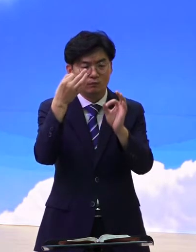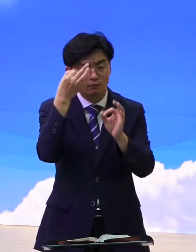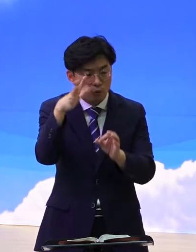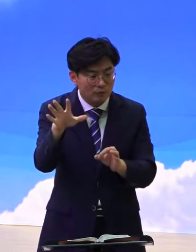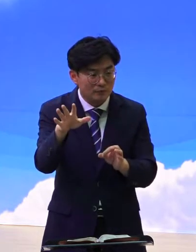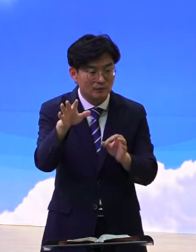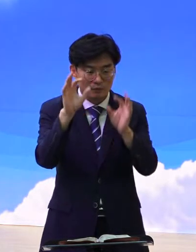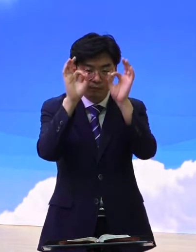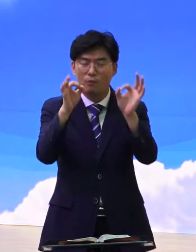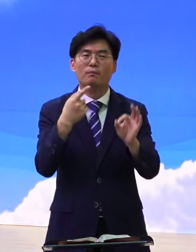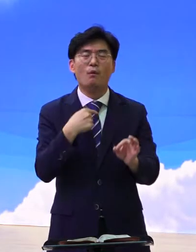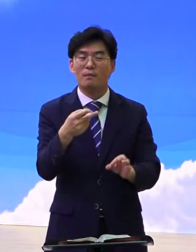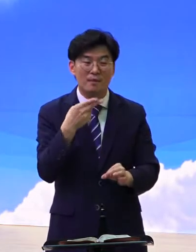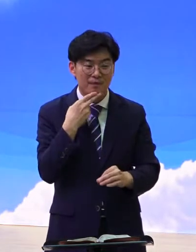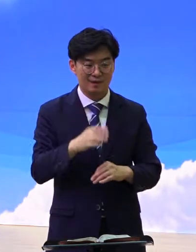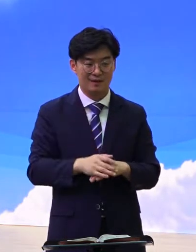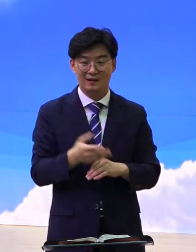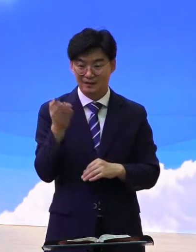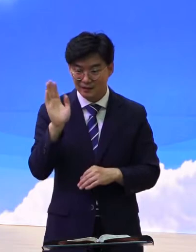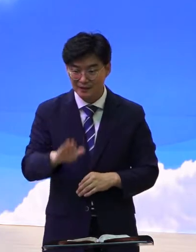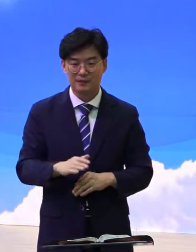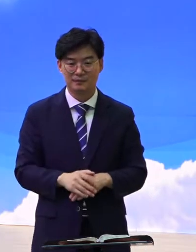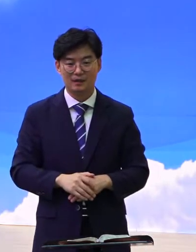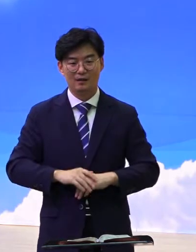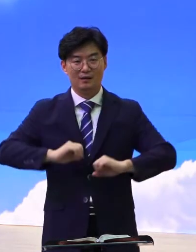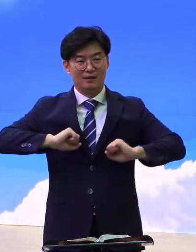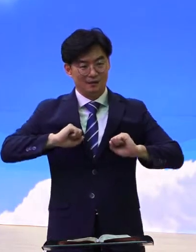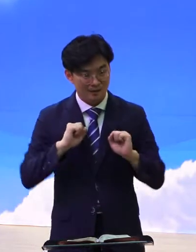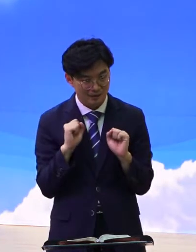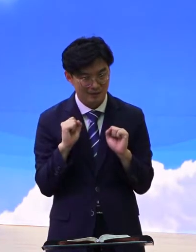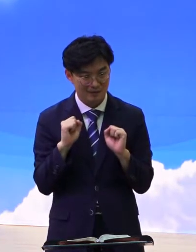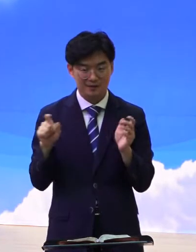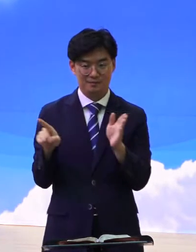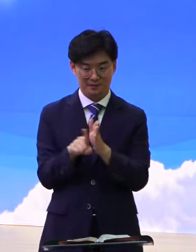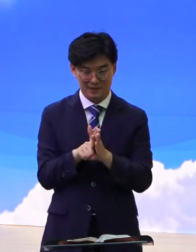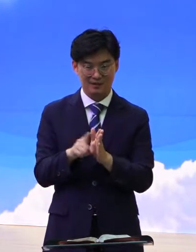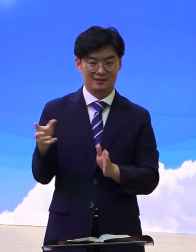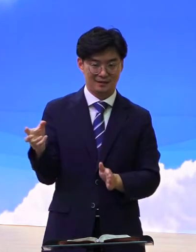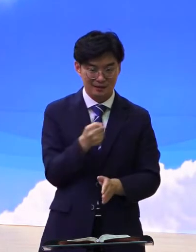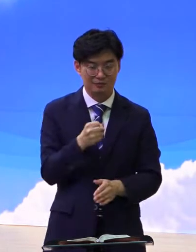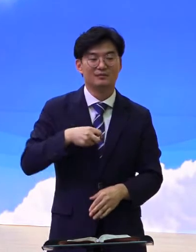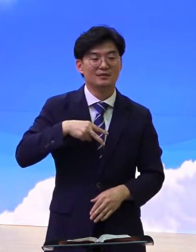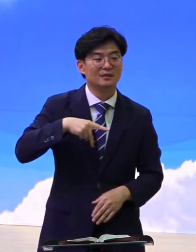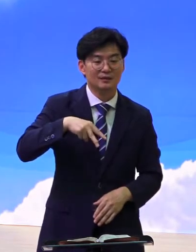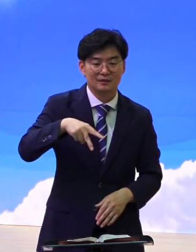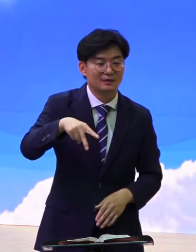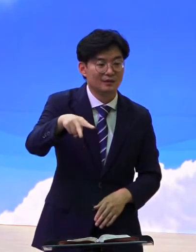믿음이었습니다. 아브라함이 그렇게 살았고 그 위에 믿음의 선진들이 그렇게 살았습니다.